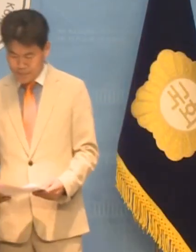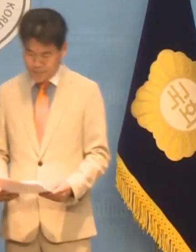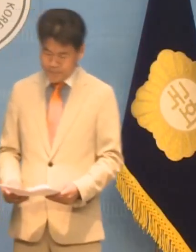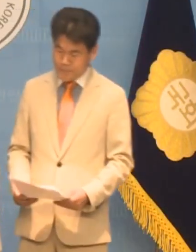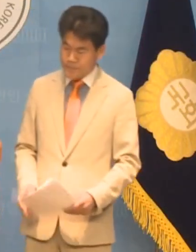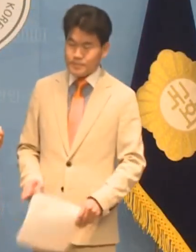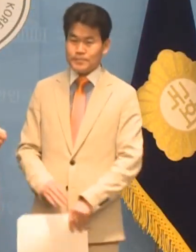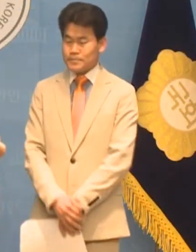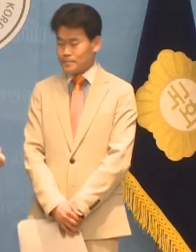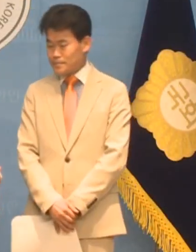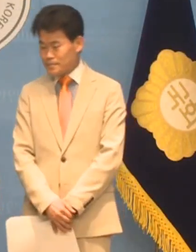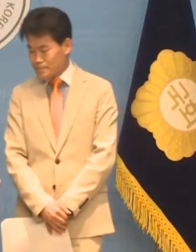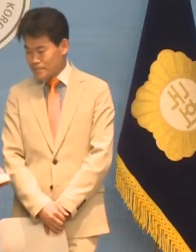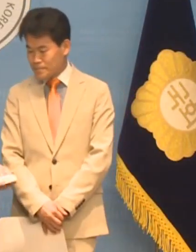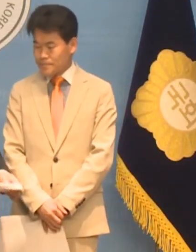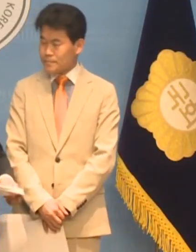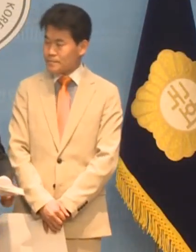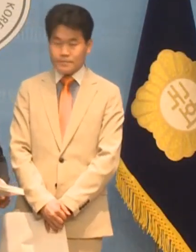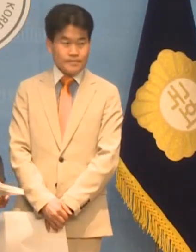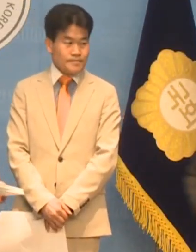수고하셨습니다.